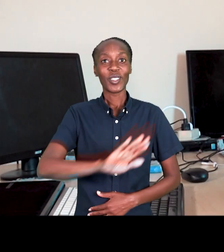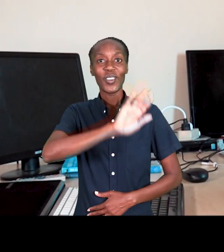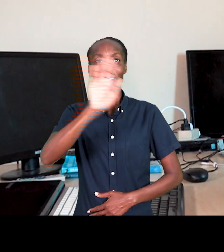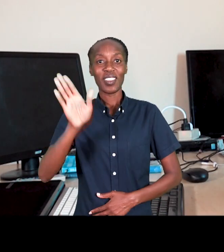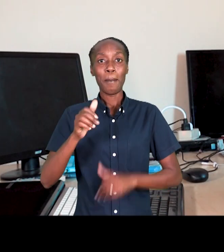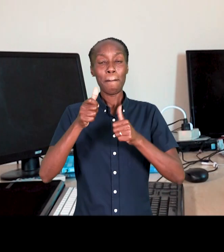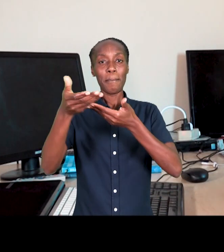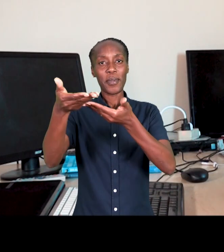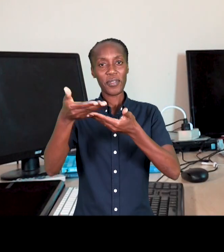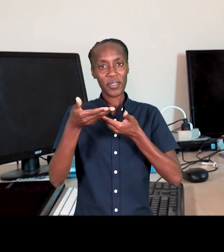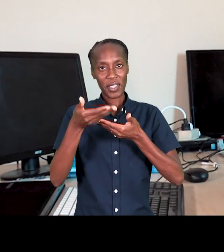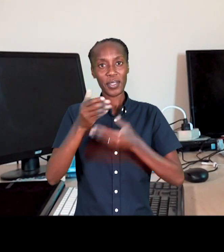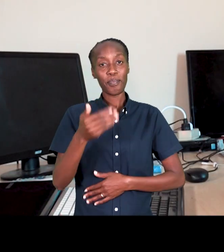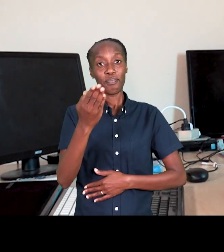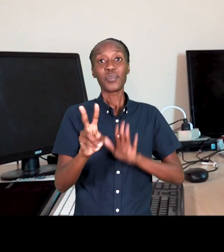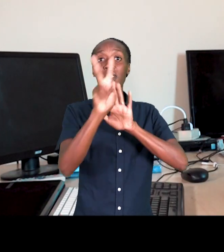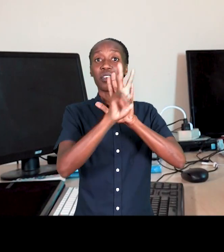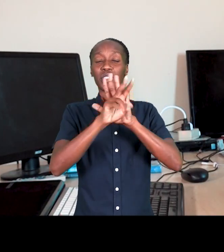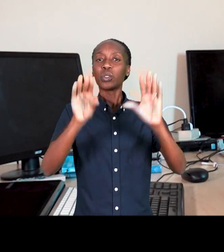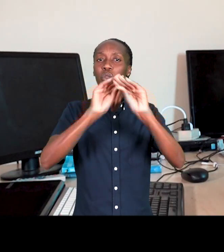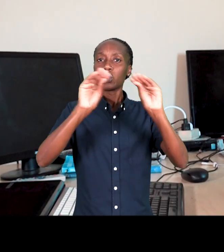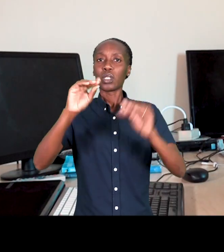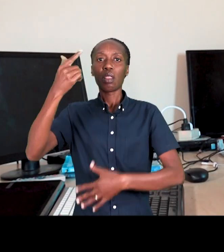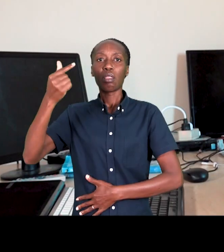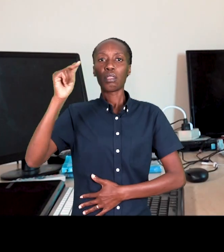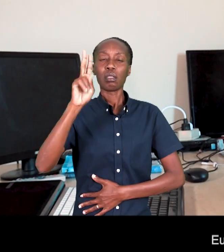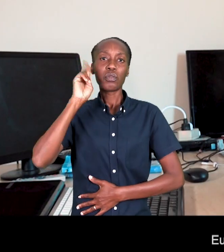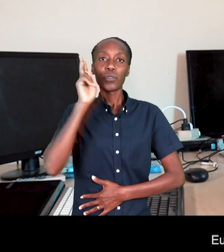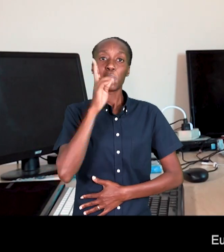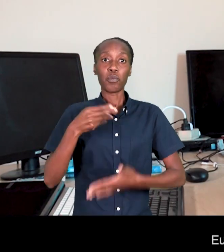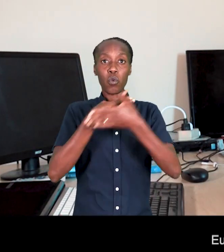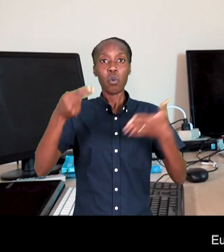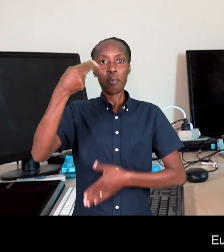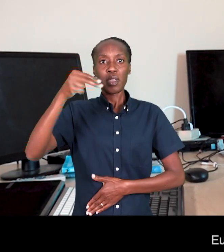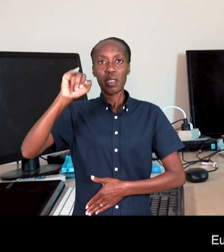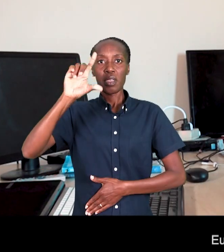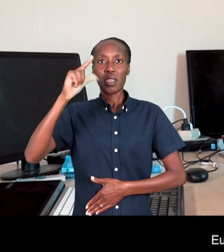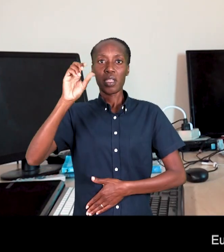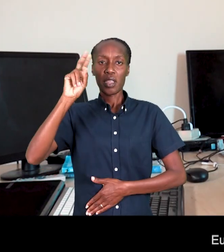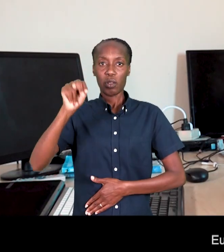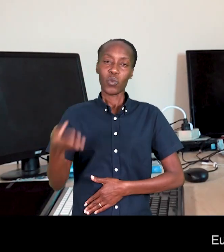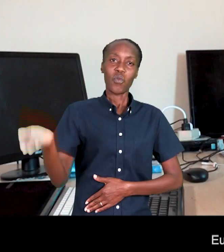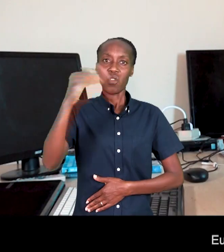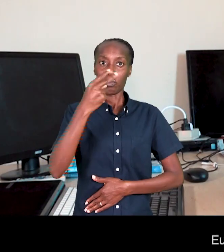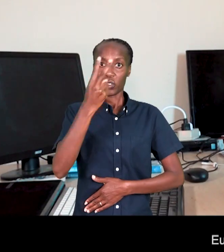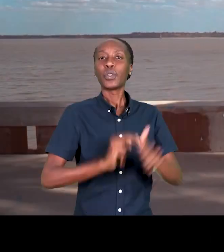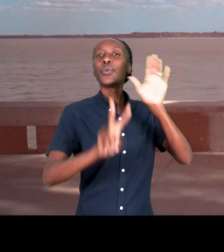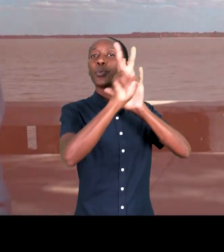Olá, seja bem-vindo ou bem-vinda a mais um vídeo educativo da TV Surdo. Eu sou Wilton Machel e vamos ao